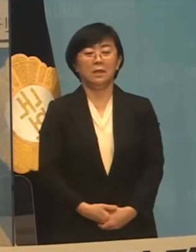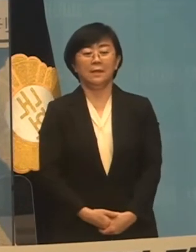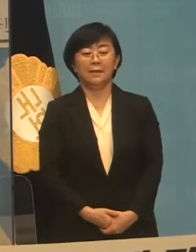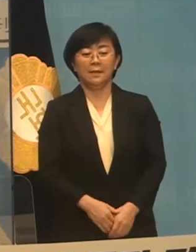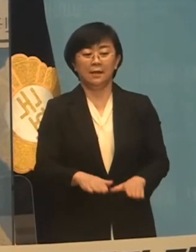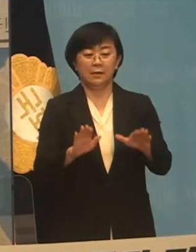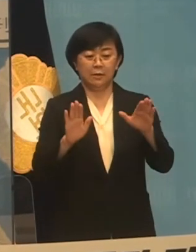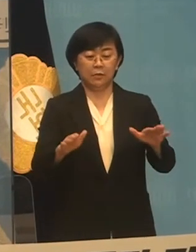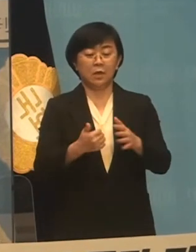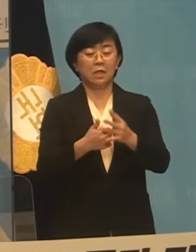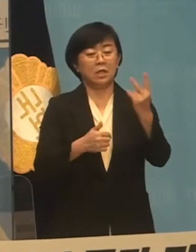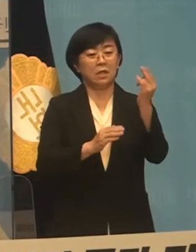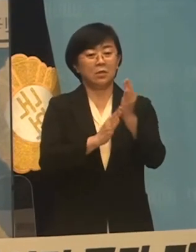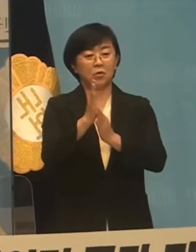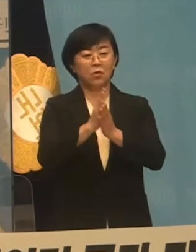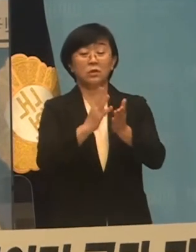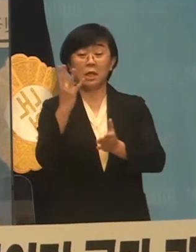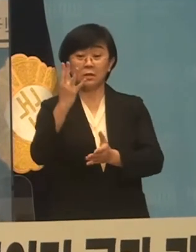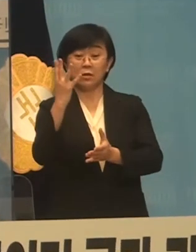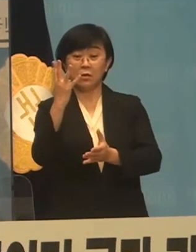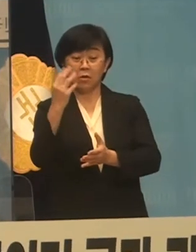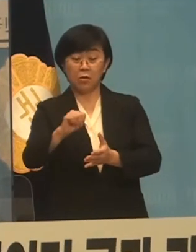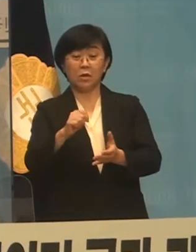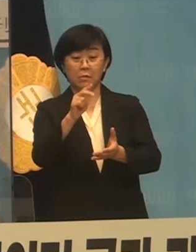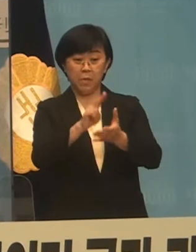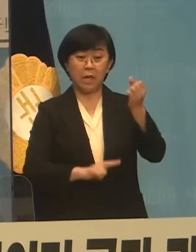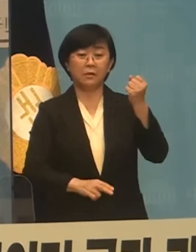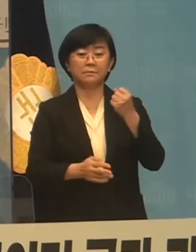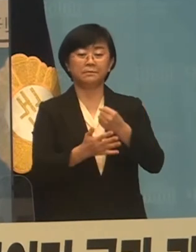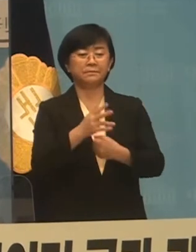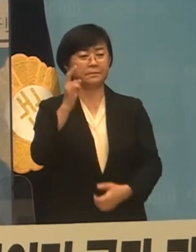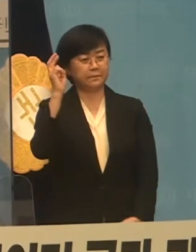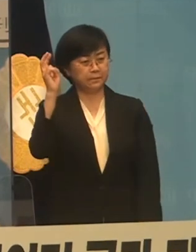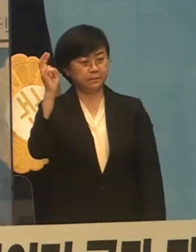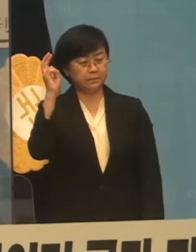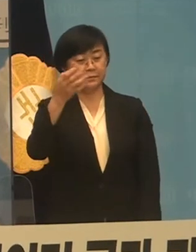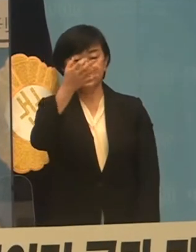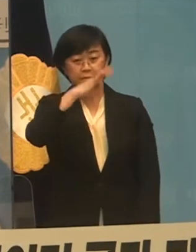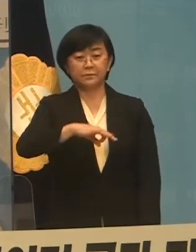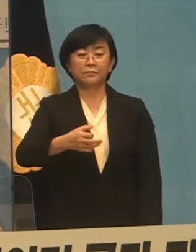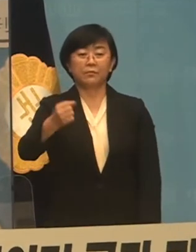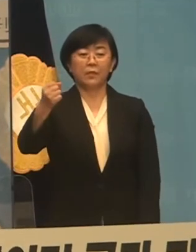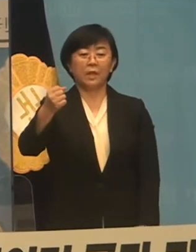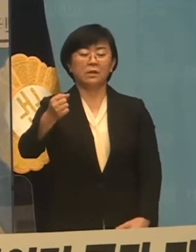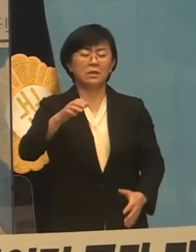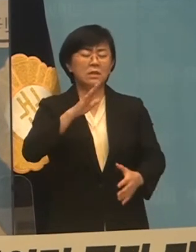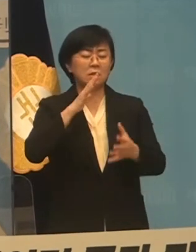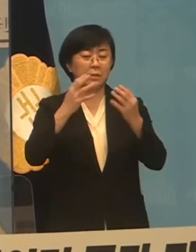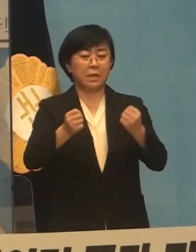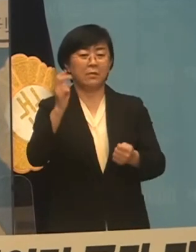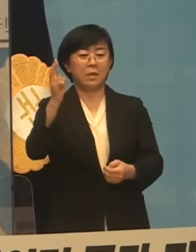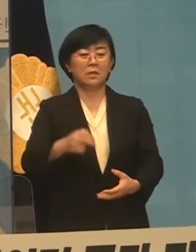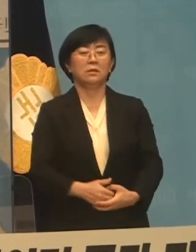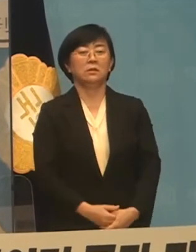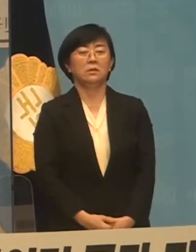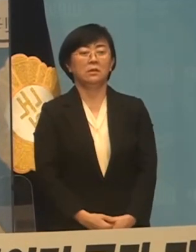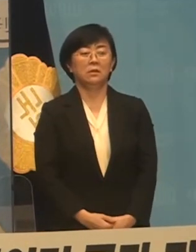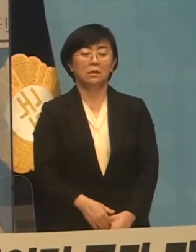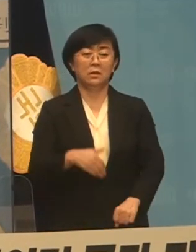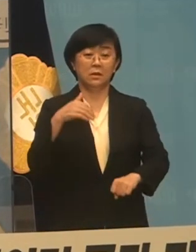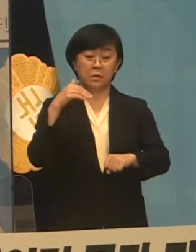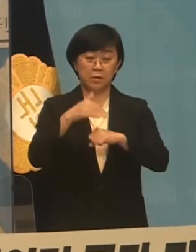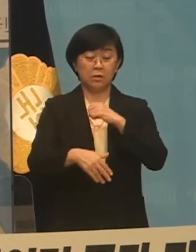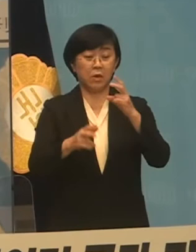그러고도 이번에 2조 4천억에 매각을 하는데요. 어림잡아 그 수익만 해도 수조가 됩니다.